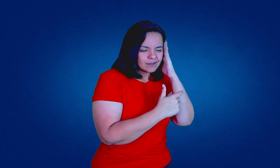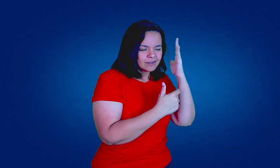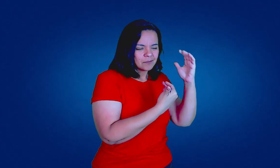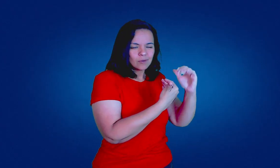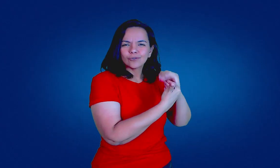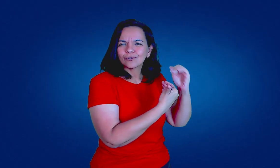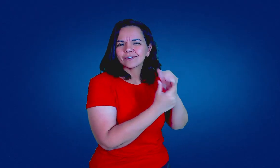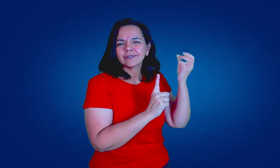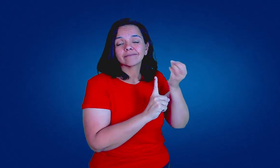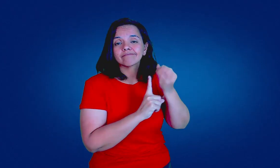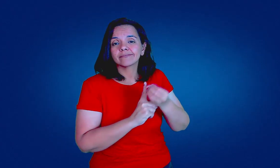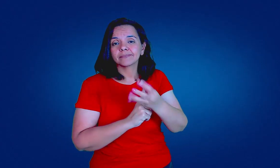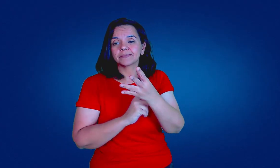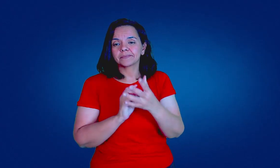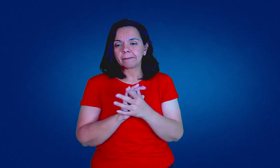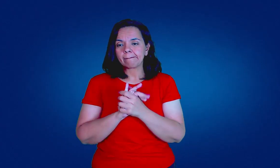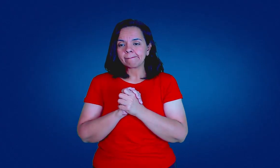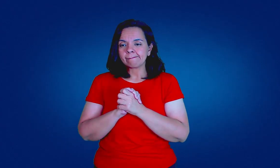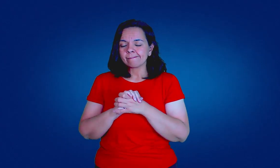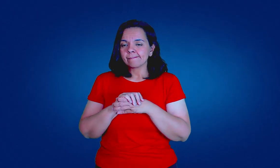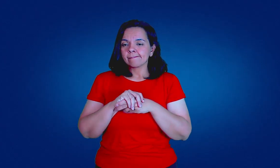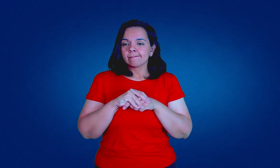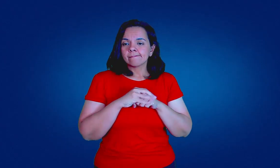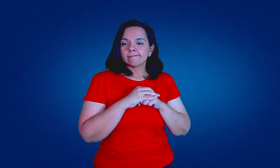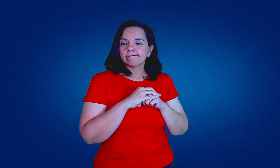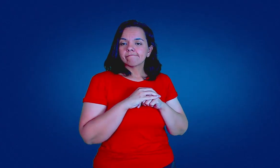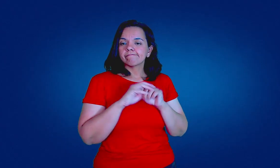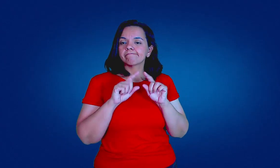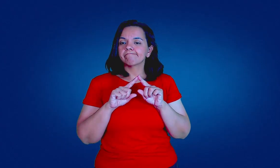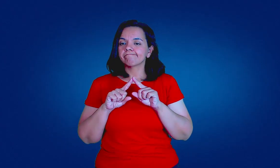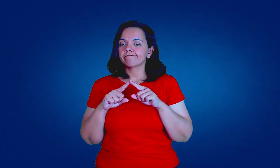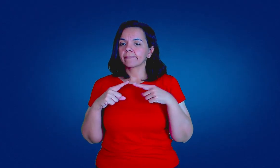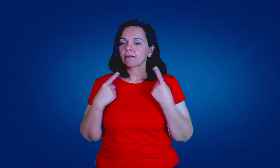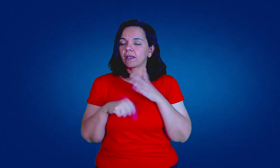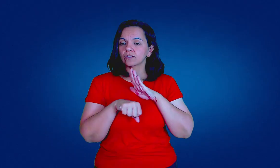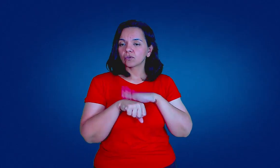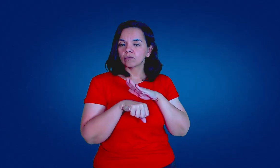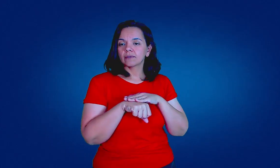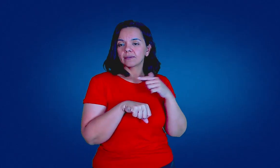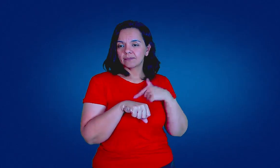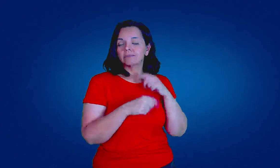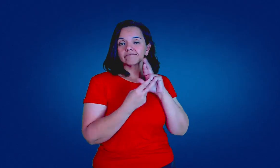obedecer, era difícil, eu não queria ouvir os conselhos dos profetas.